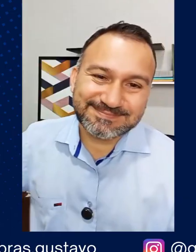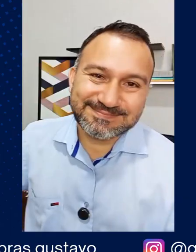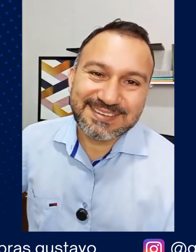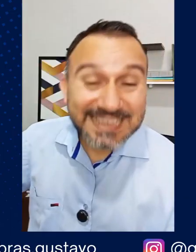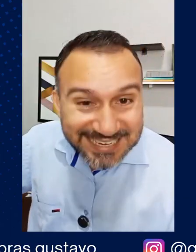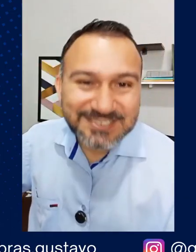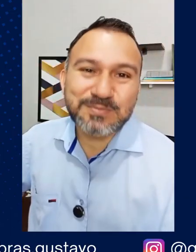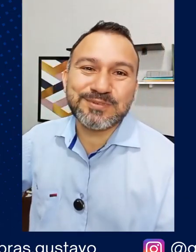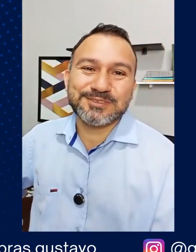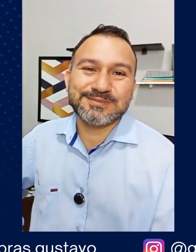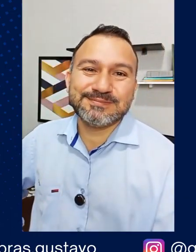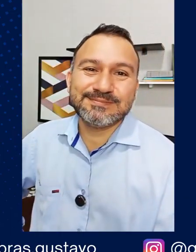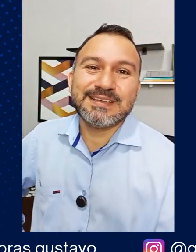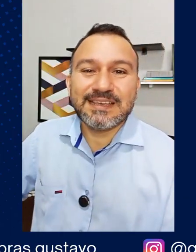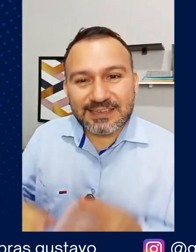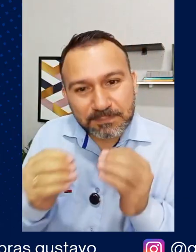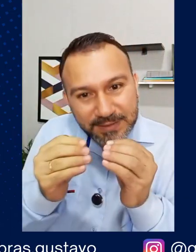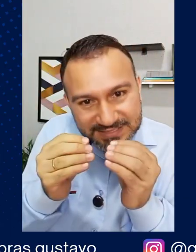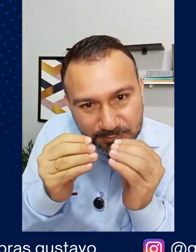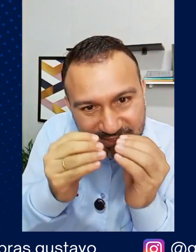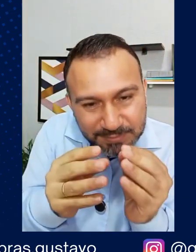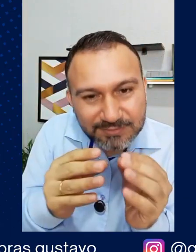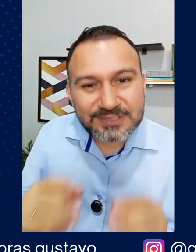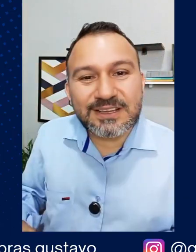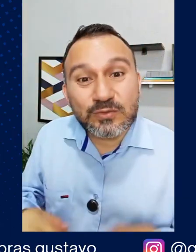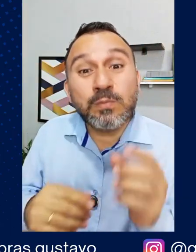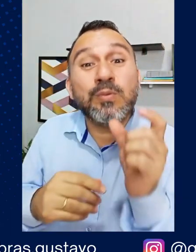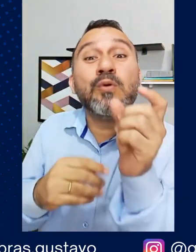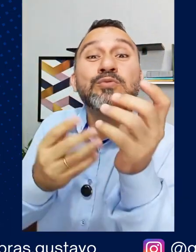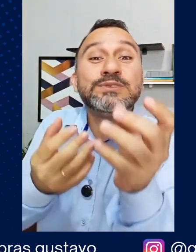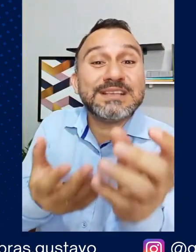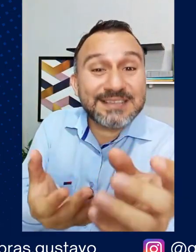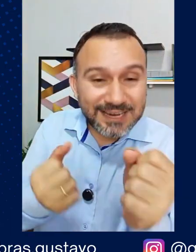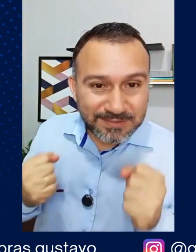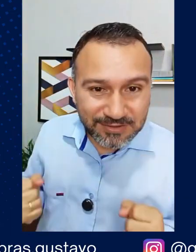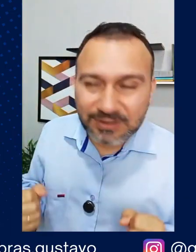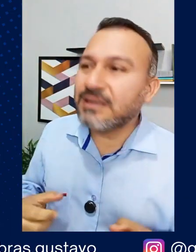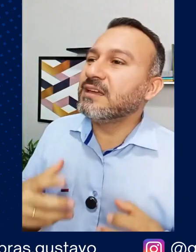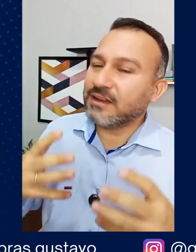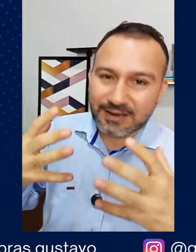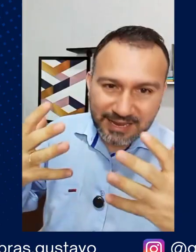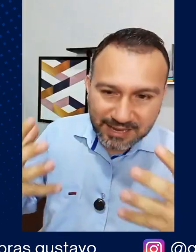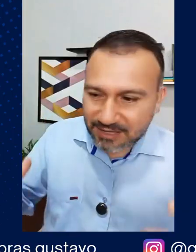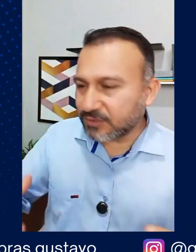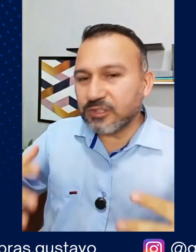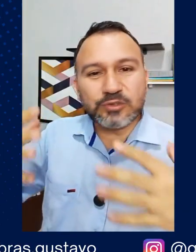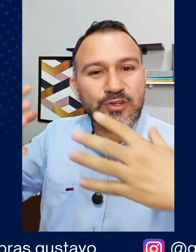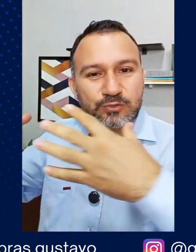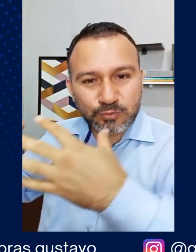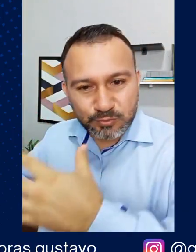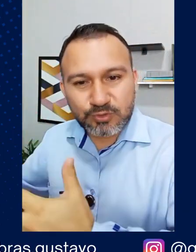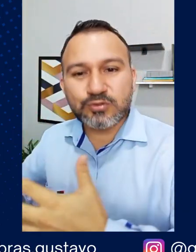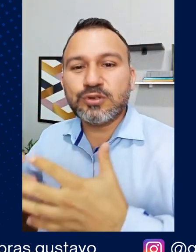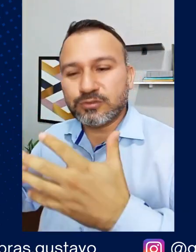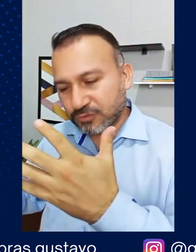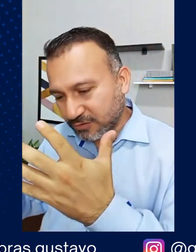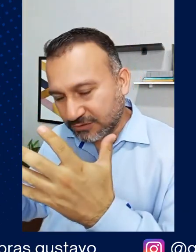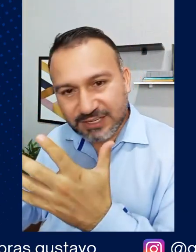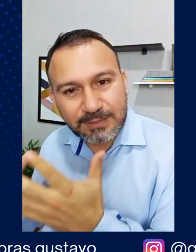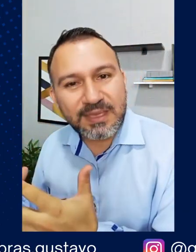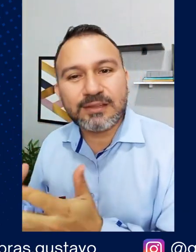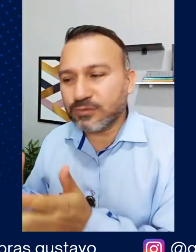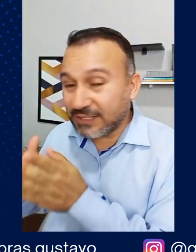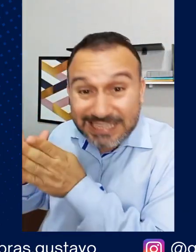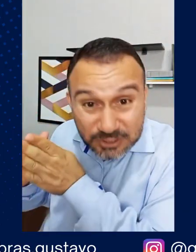Libras. Esse é o ponto. Passamos aqui para vocês um pouco desse caminho. Claro que no nosso curso, no